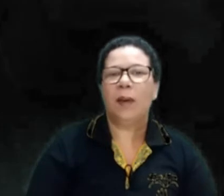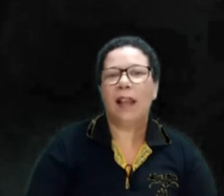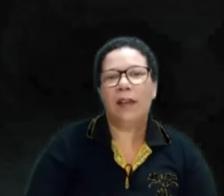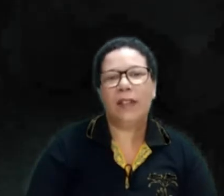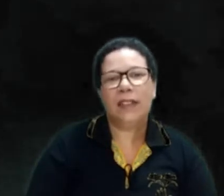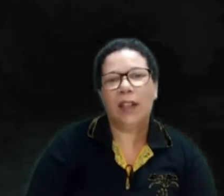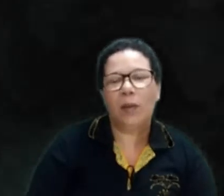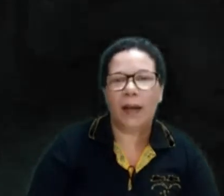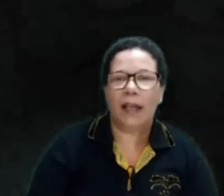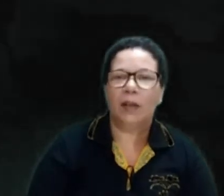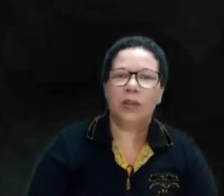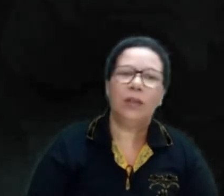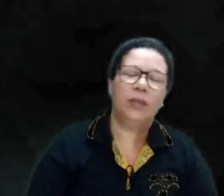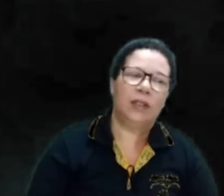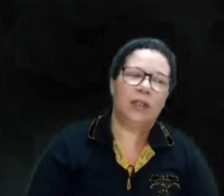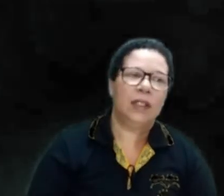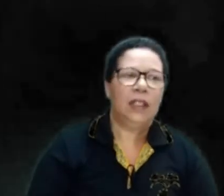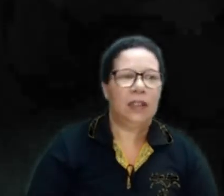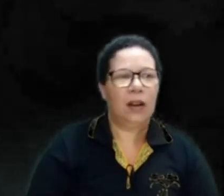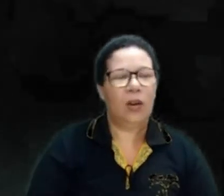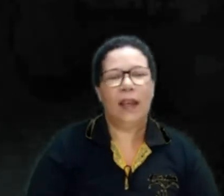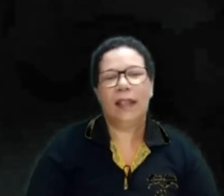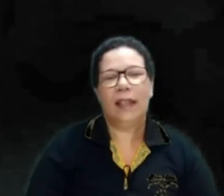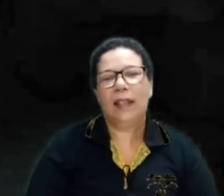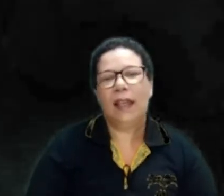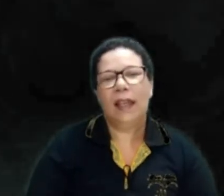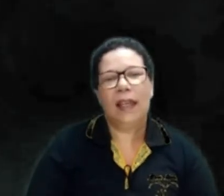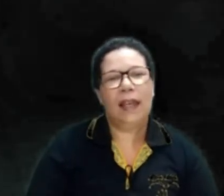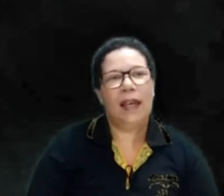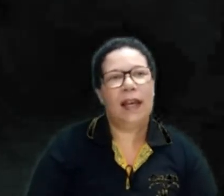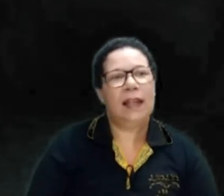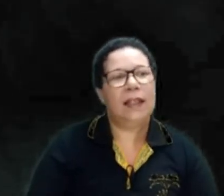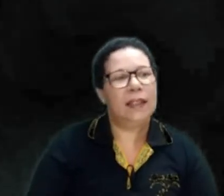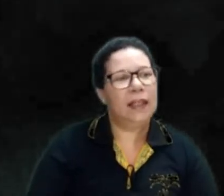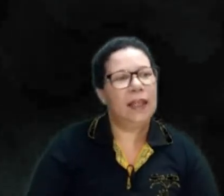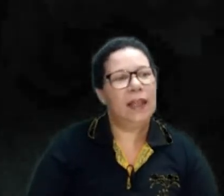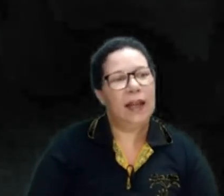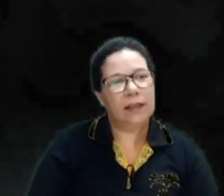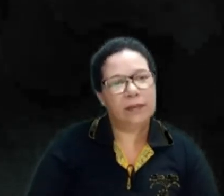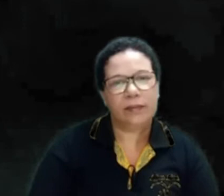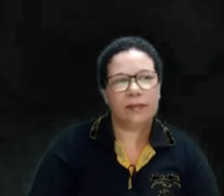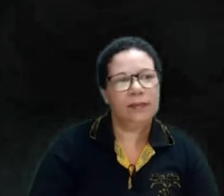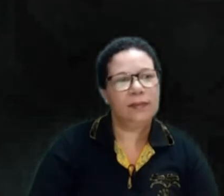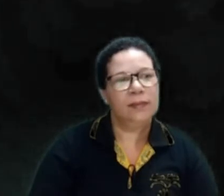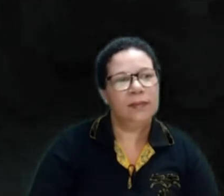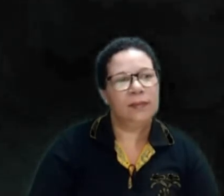que as palavras são para os ouvidos. Então, a correta é a letra A.